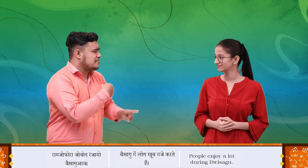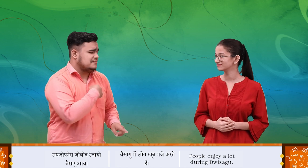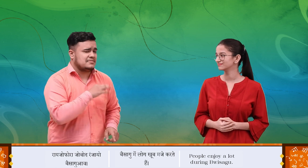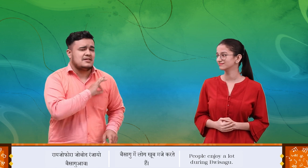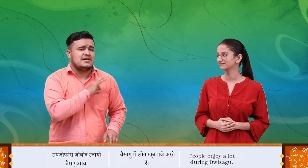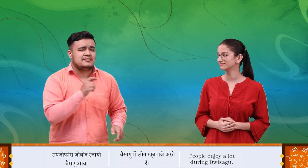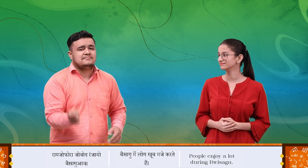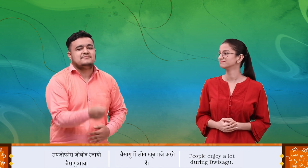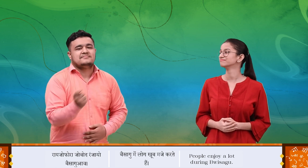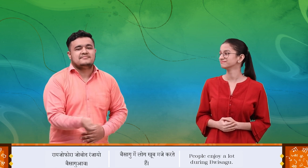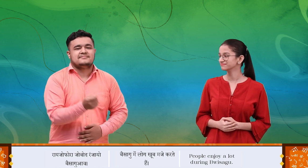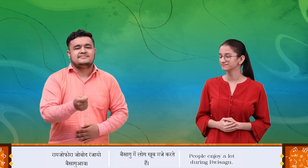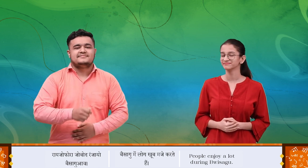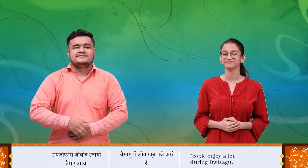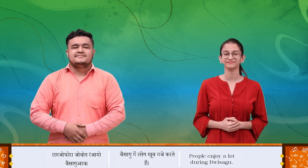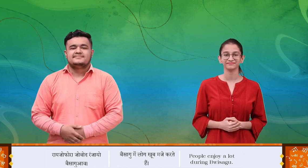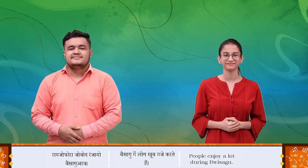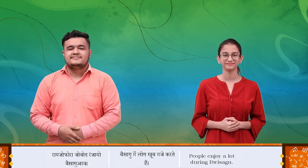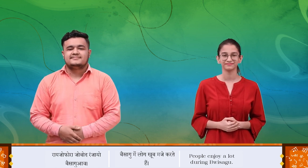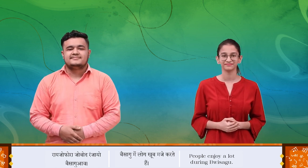रायजोफोरा जोबोद रंजायो बैसागुआव।